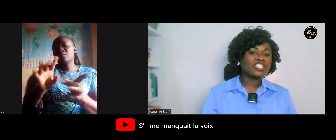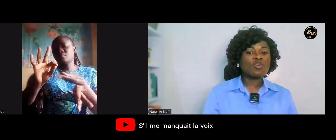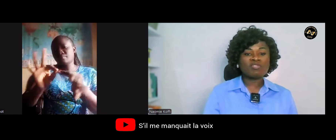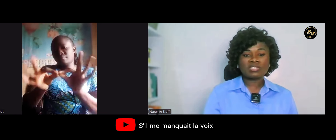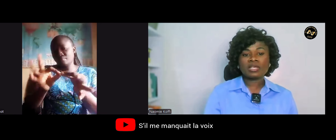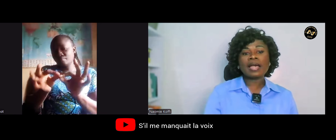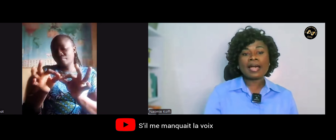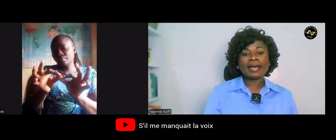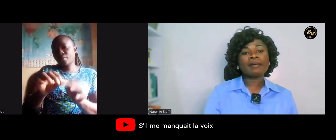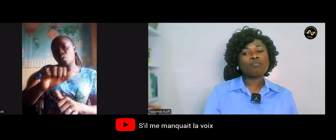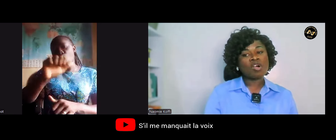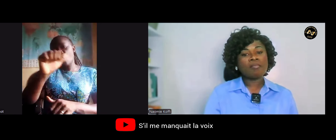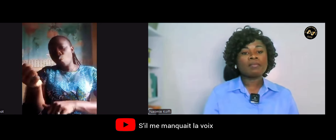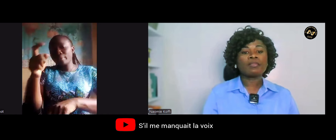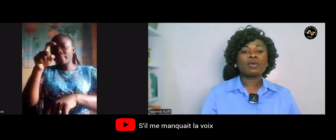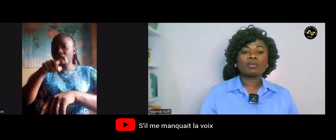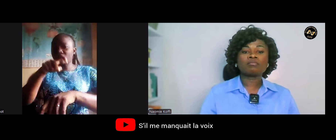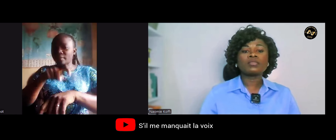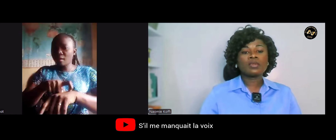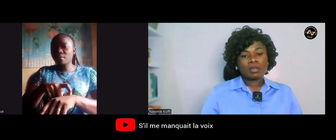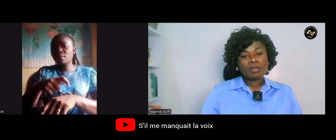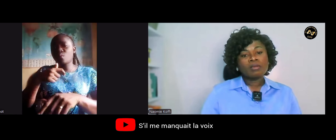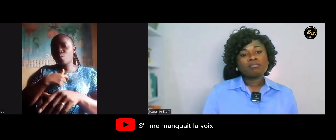Et j'ai commencé à moi-même